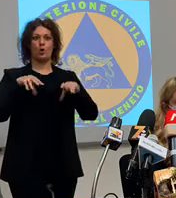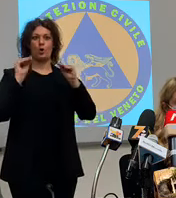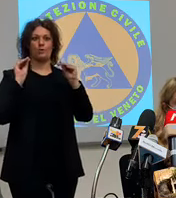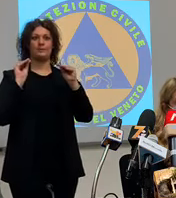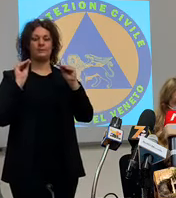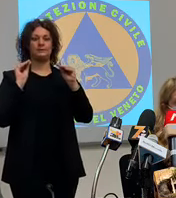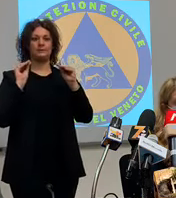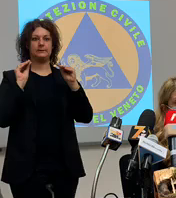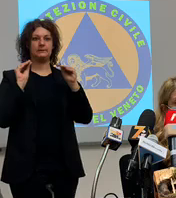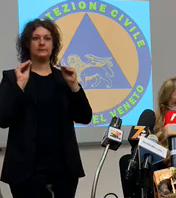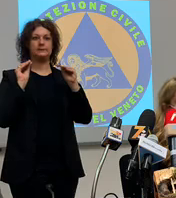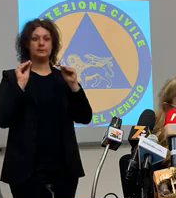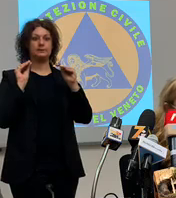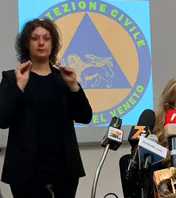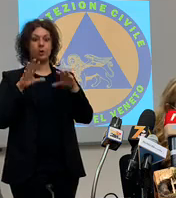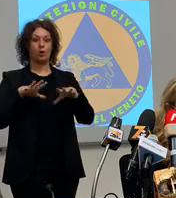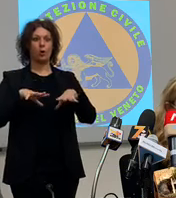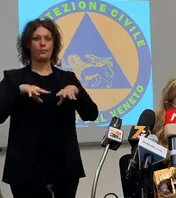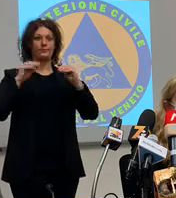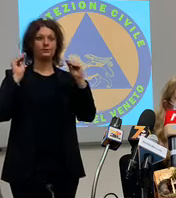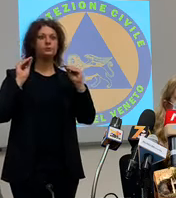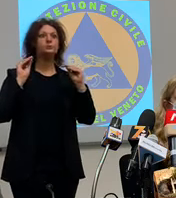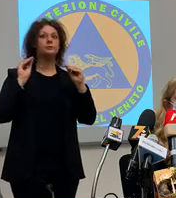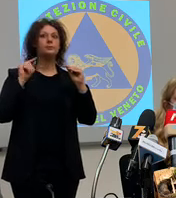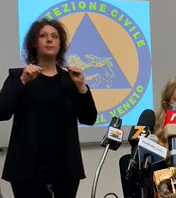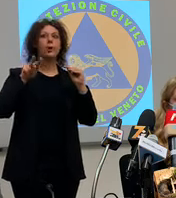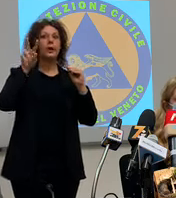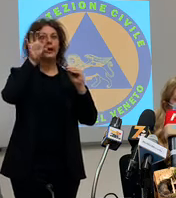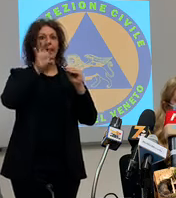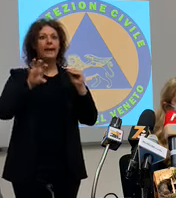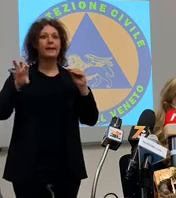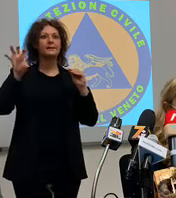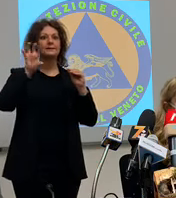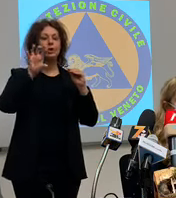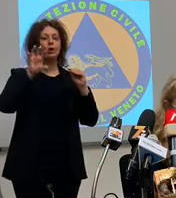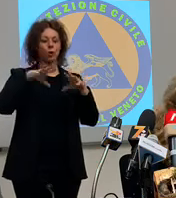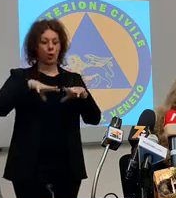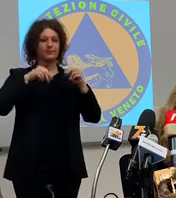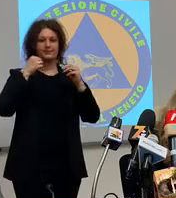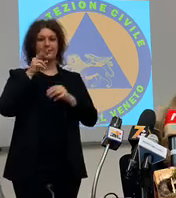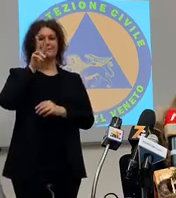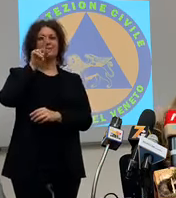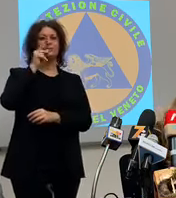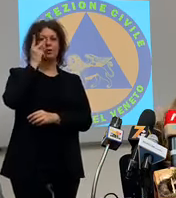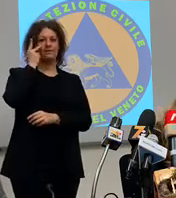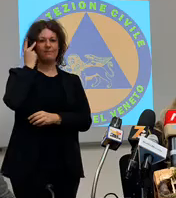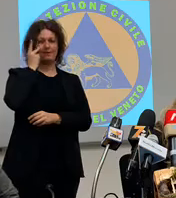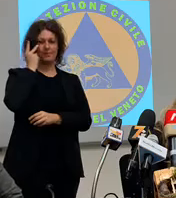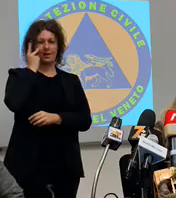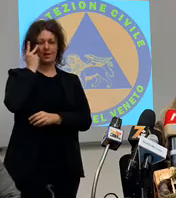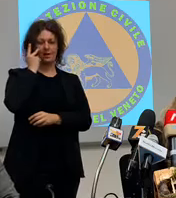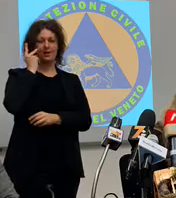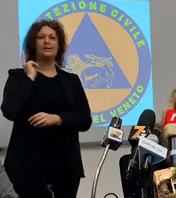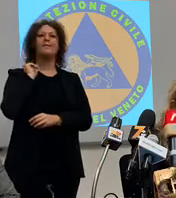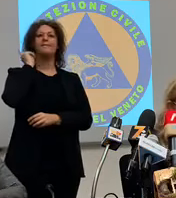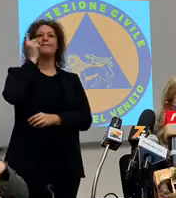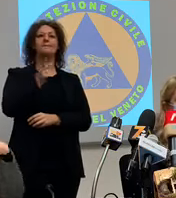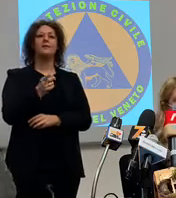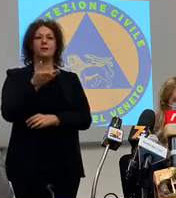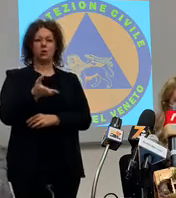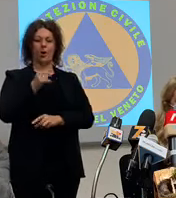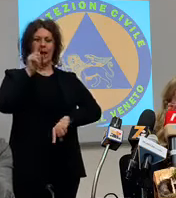ed cominciato ad essere diagnosticata nella nostra regione cioè dal 21 febbraio fino a fine